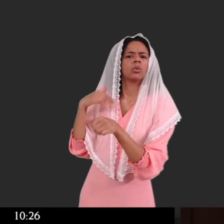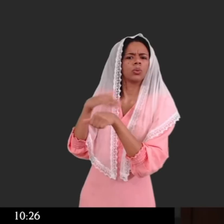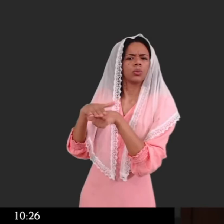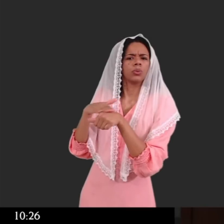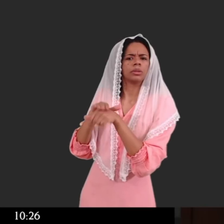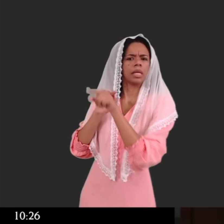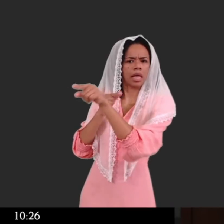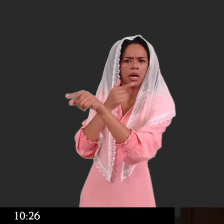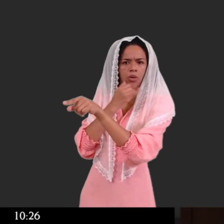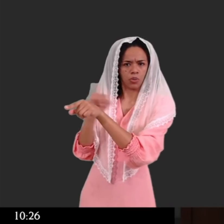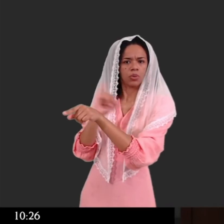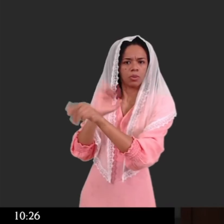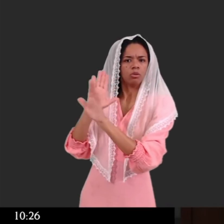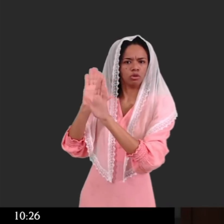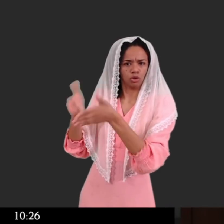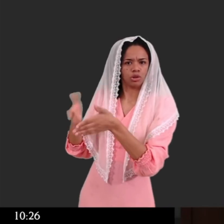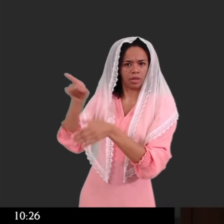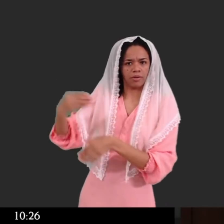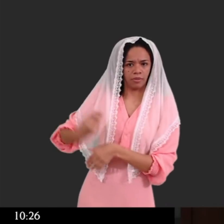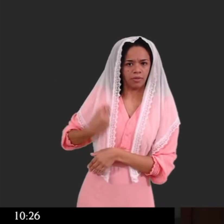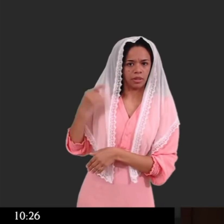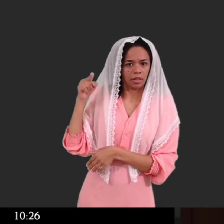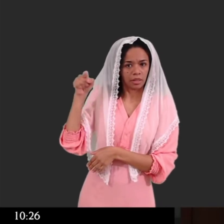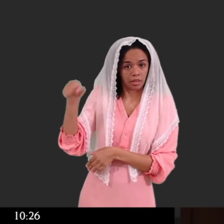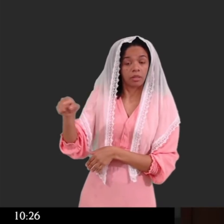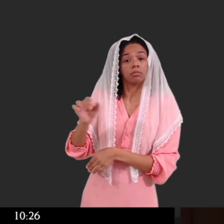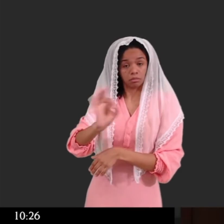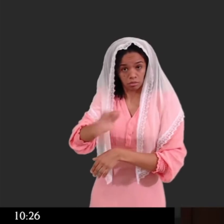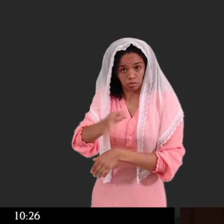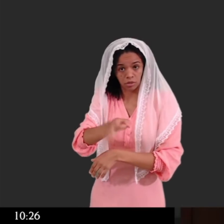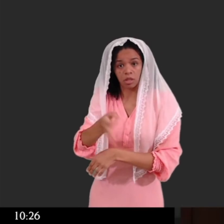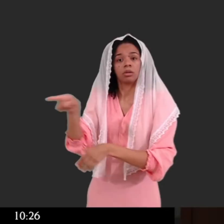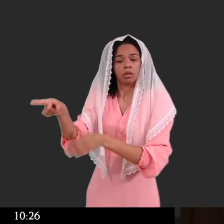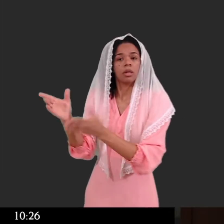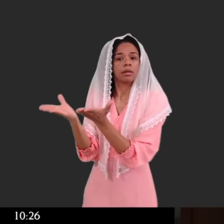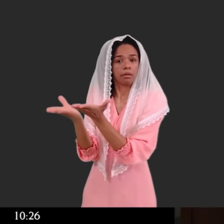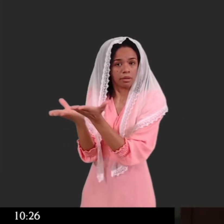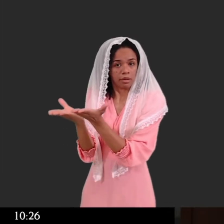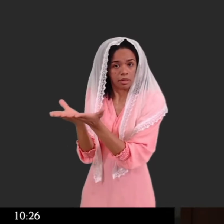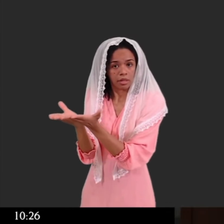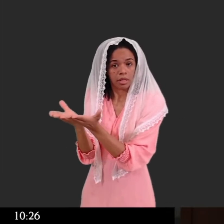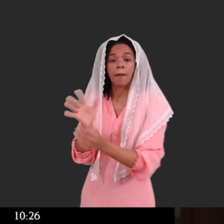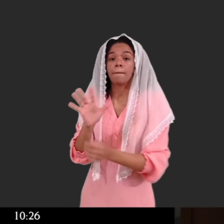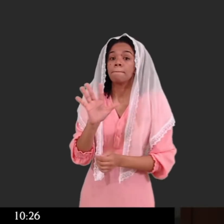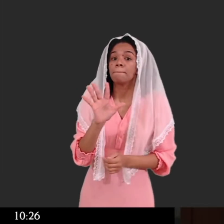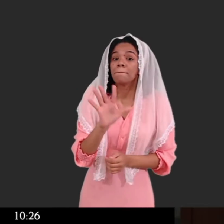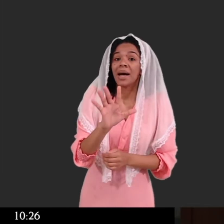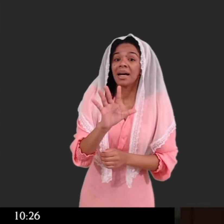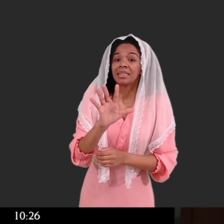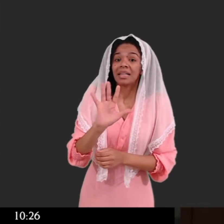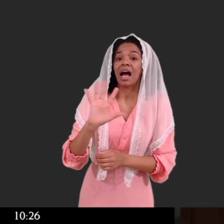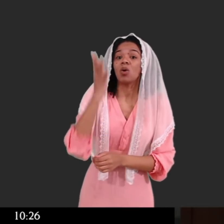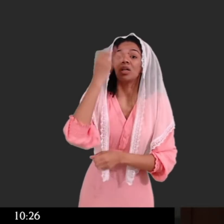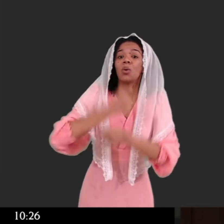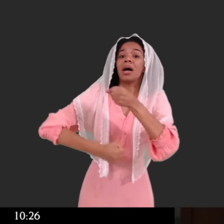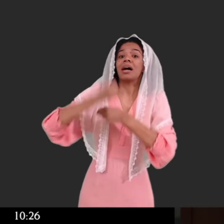já esteve lá dando atendimento, são nossos irmãos mesmo, irmão Luiz. Só o seguinte, isso aconteceu em